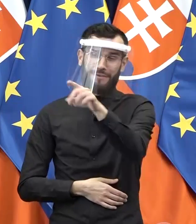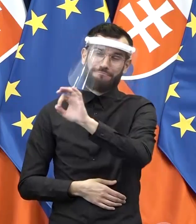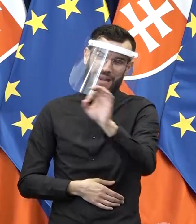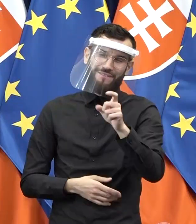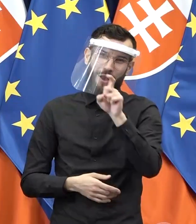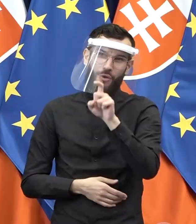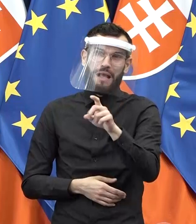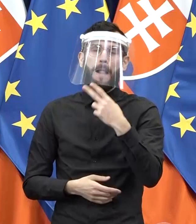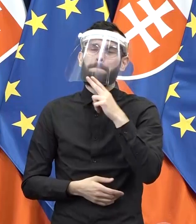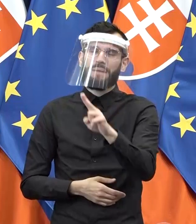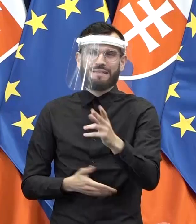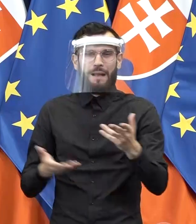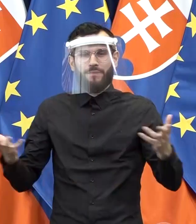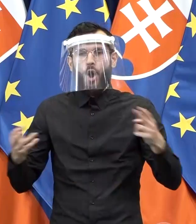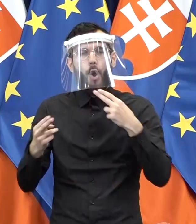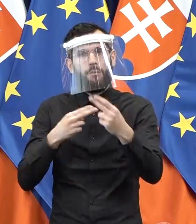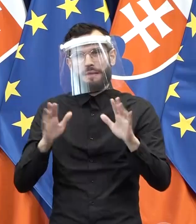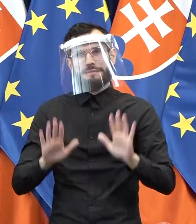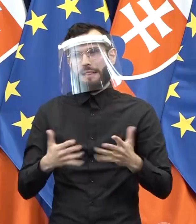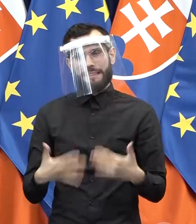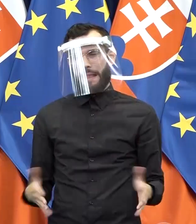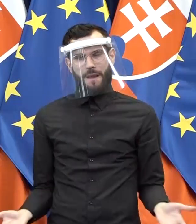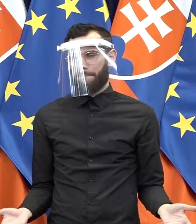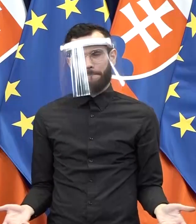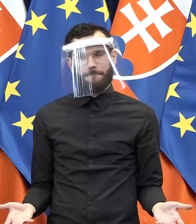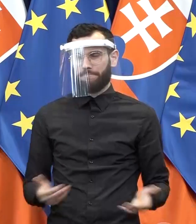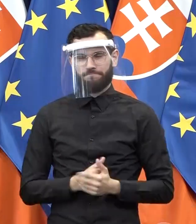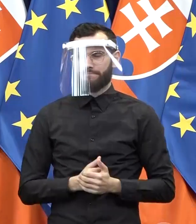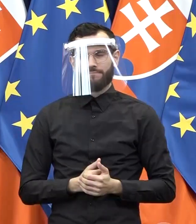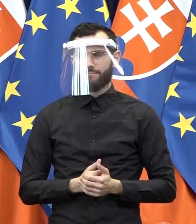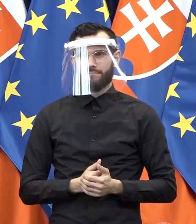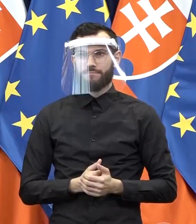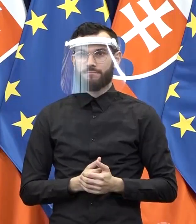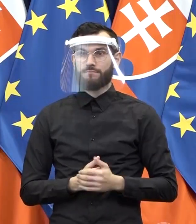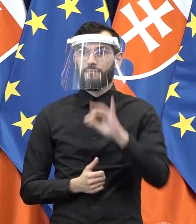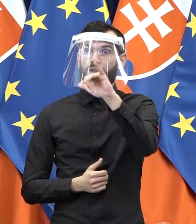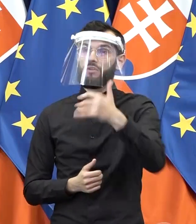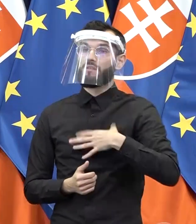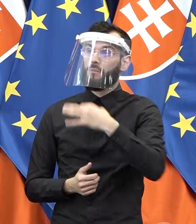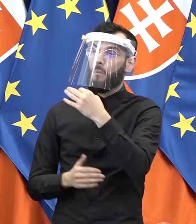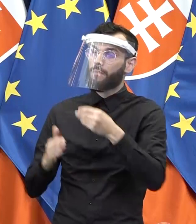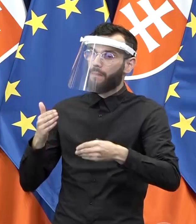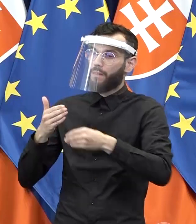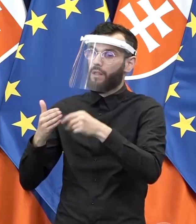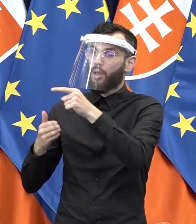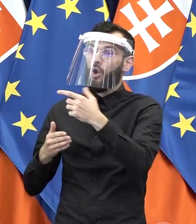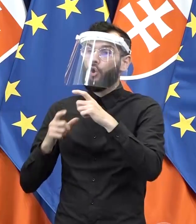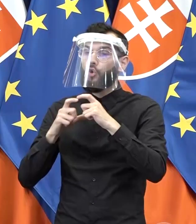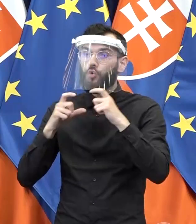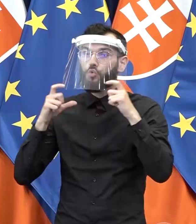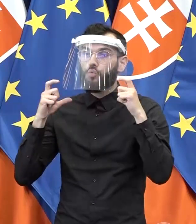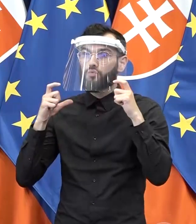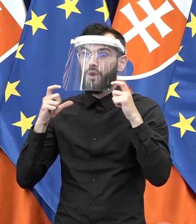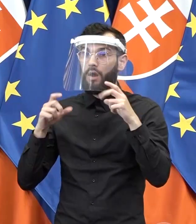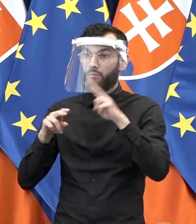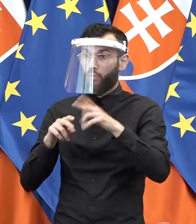otázka a úprimne priznávam, nemám odpoveď, nemáme odpoveď. Ešte by som sa chcela opýtať k tým rúškám, čo sa s použitými